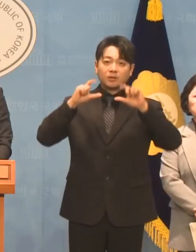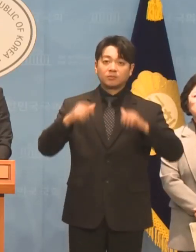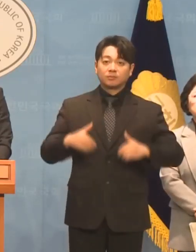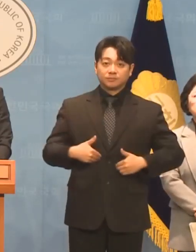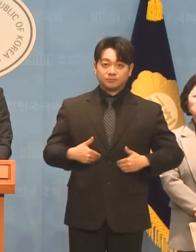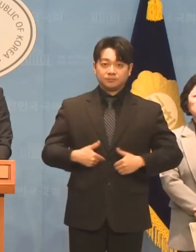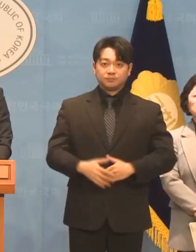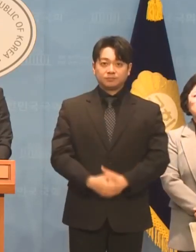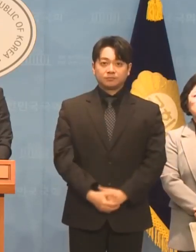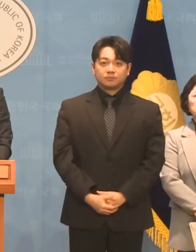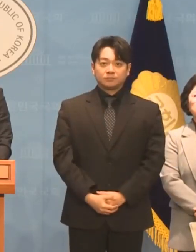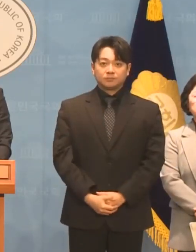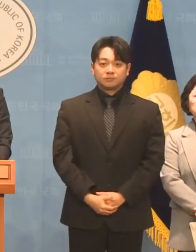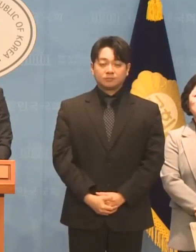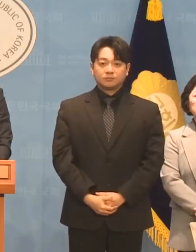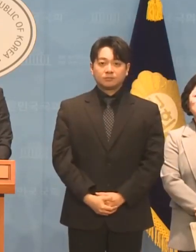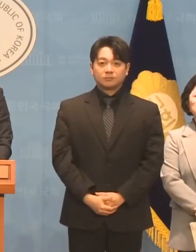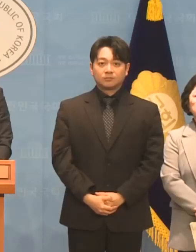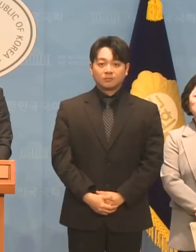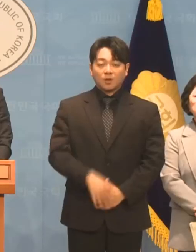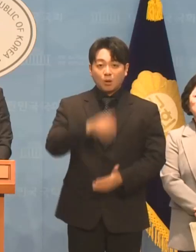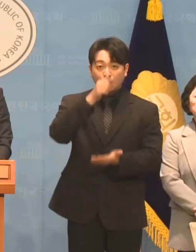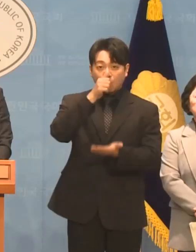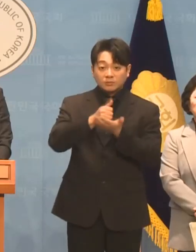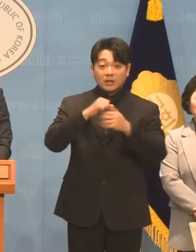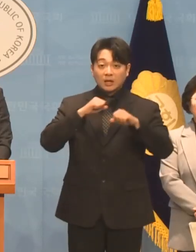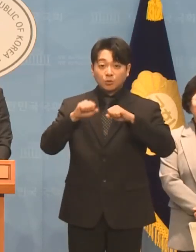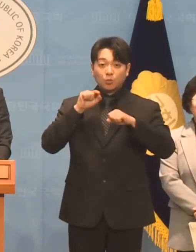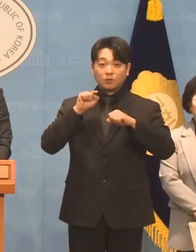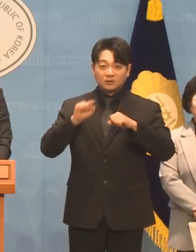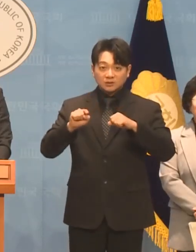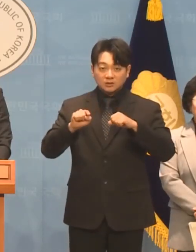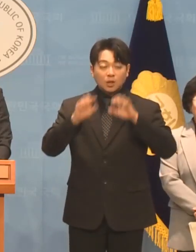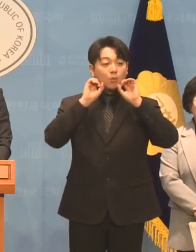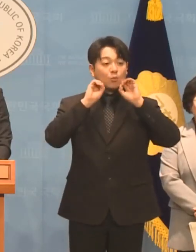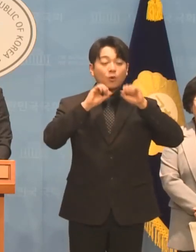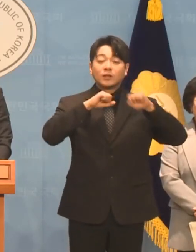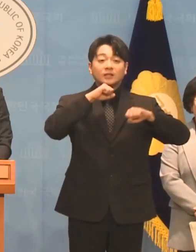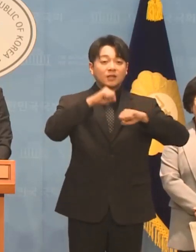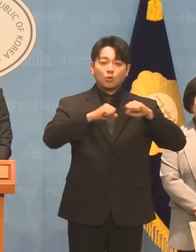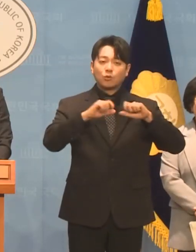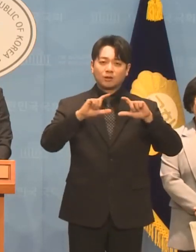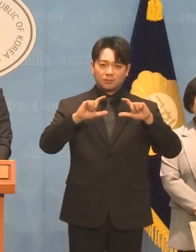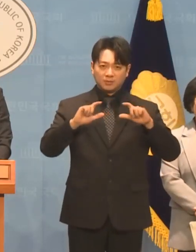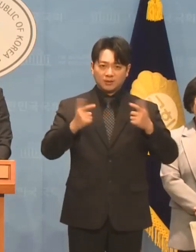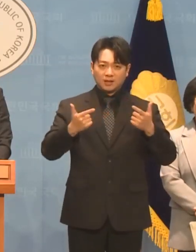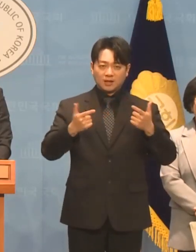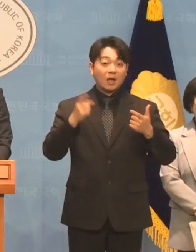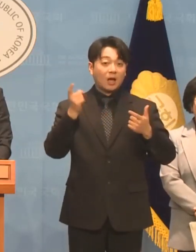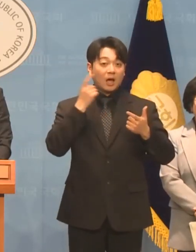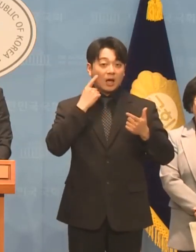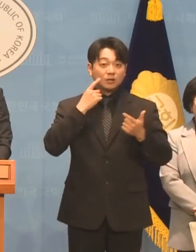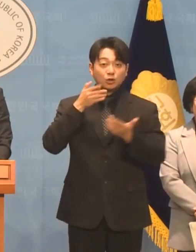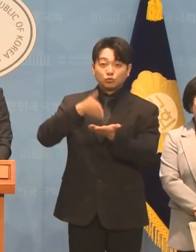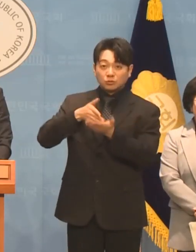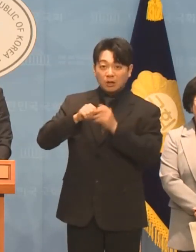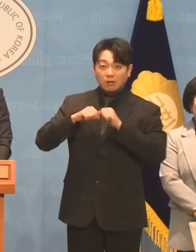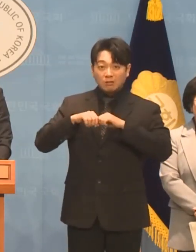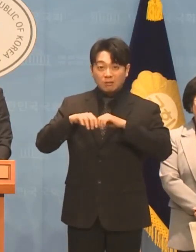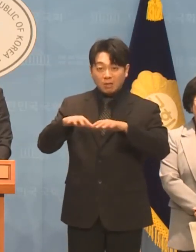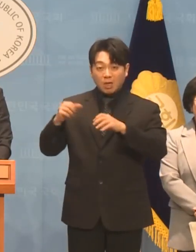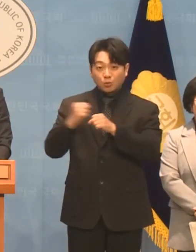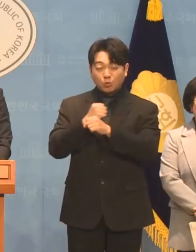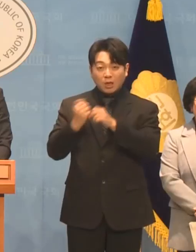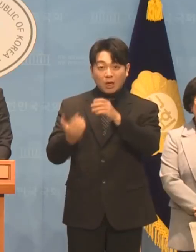악의적 의도를 가지고 범죄를 저지르는 행위는 표현의 자유로서 보호할 수 없습니다. 가짜뉴스 여론 조작에 단호히